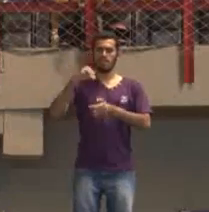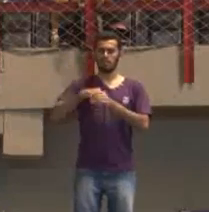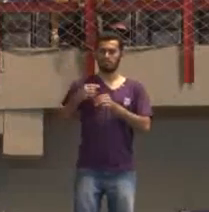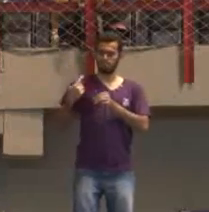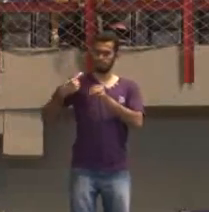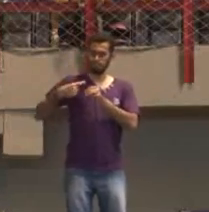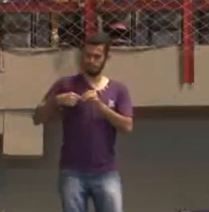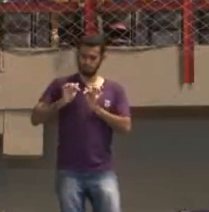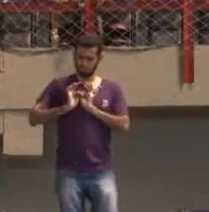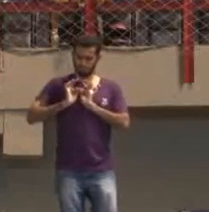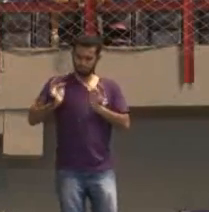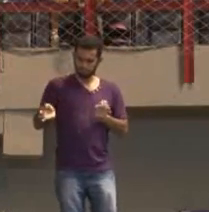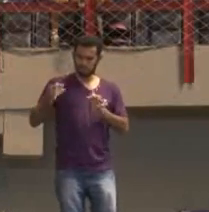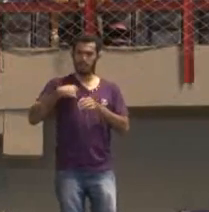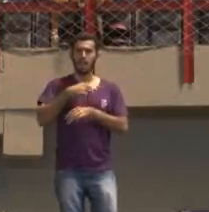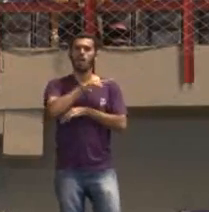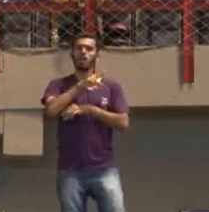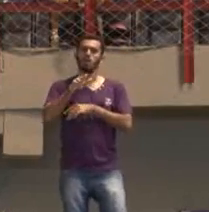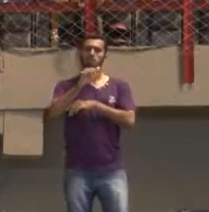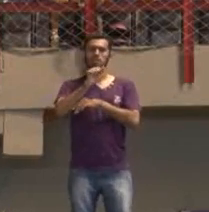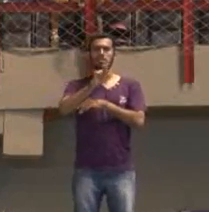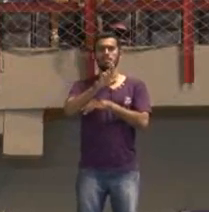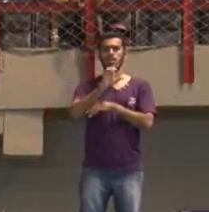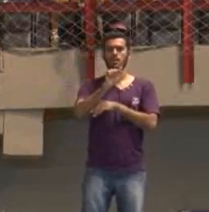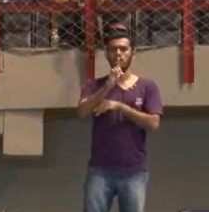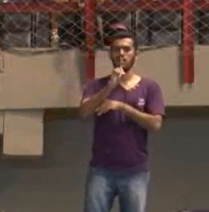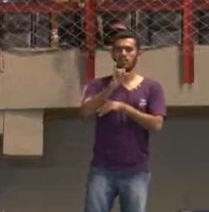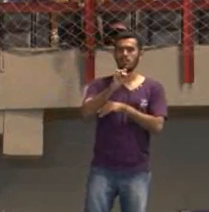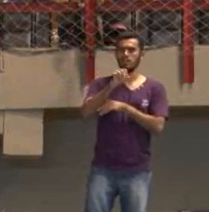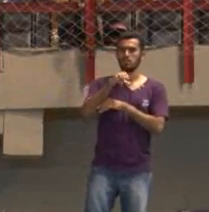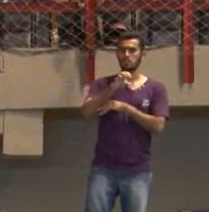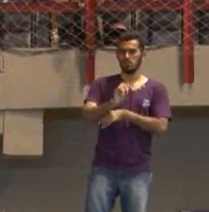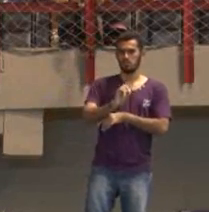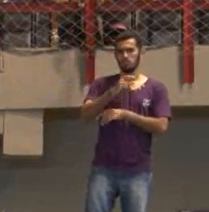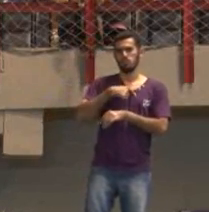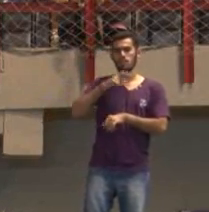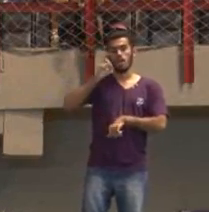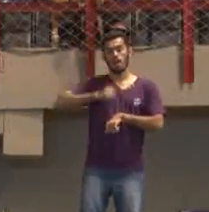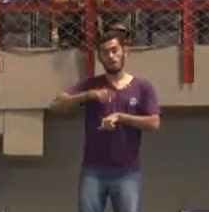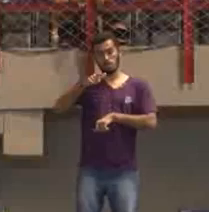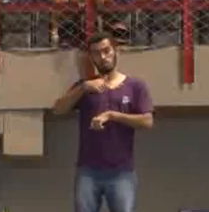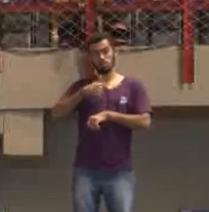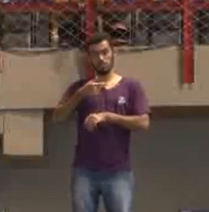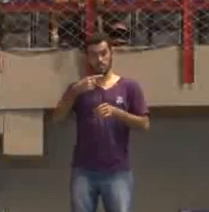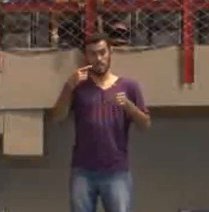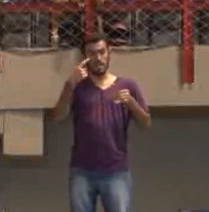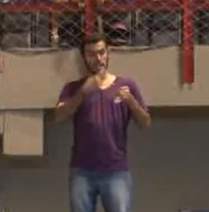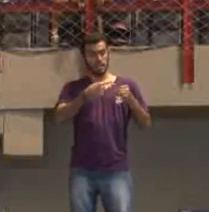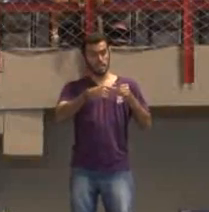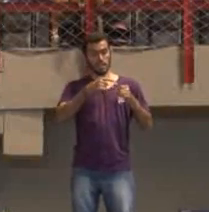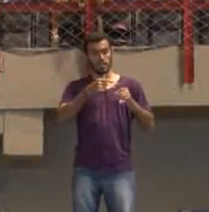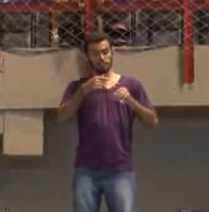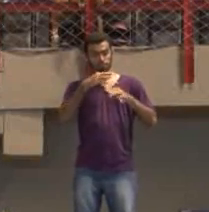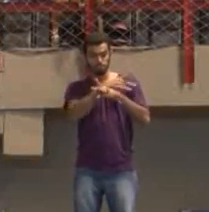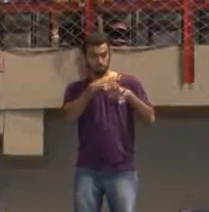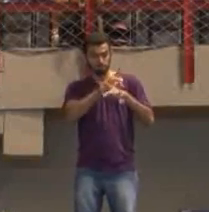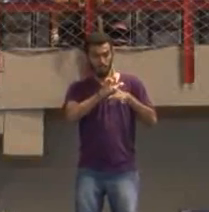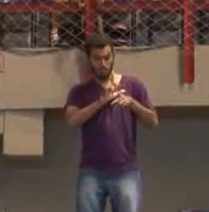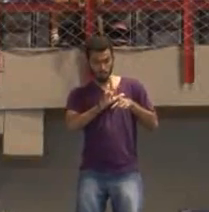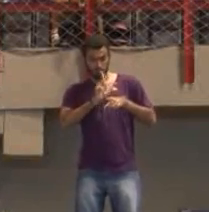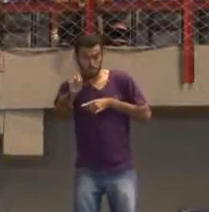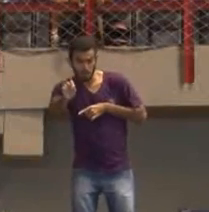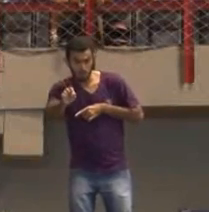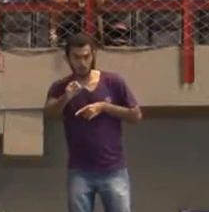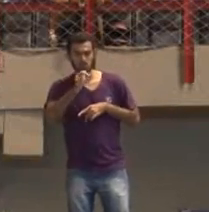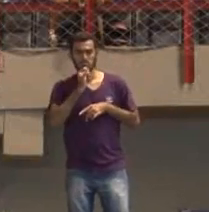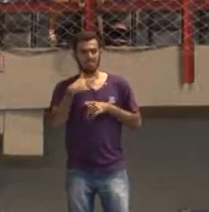escola é arcadismo. Quando se foge da cidade, o nome é fugere urbem em latim. Quando eu não